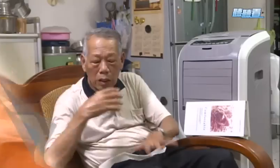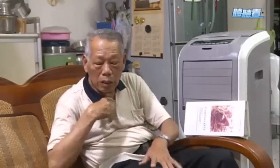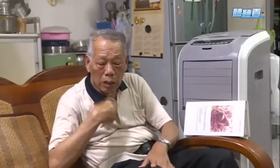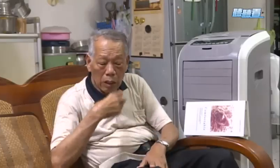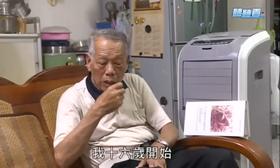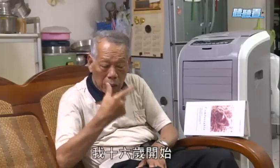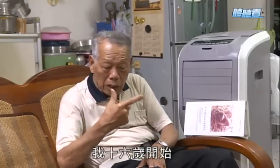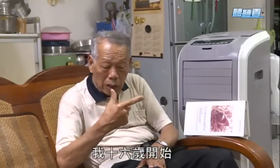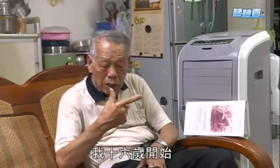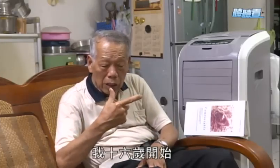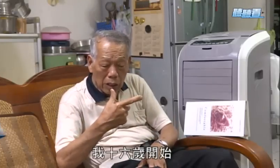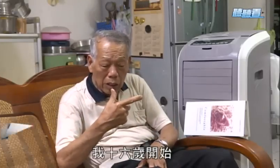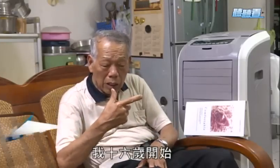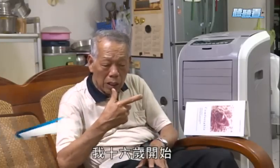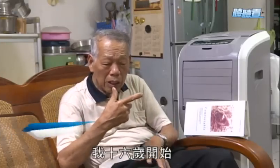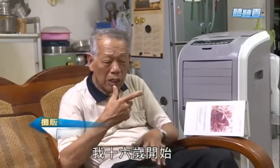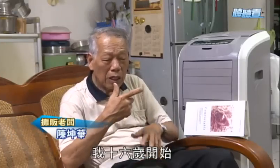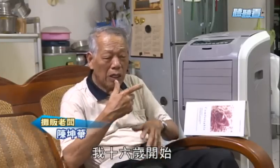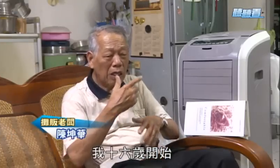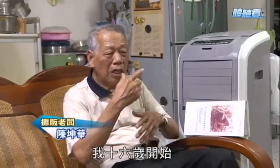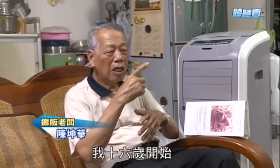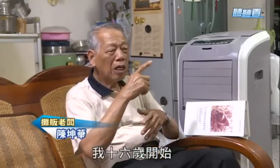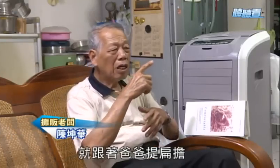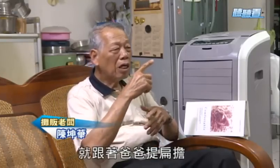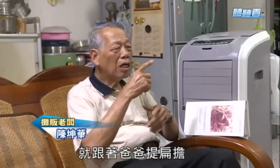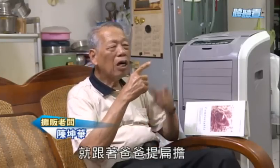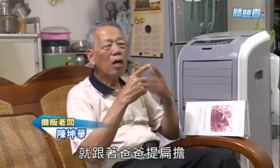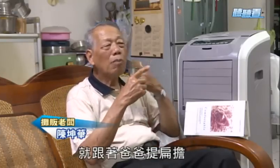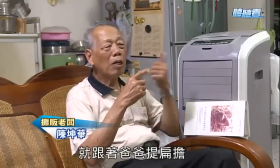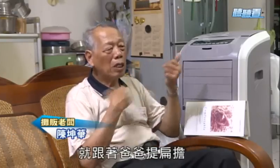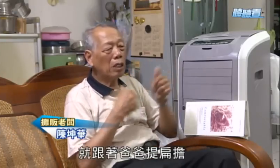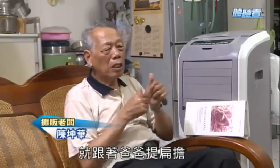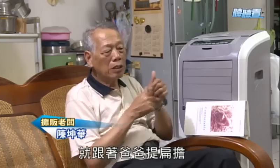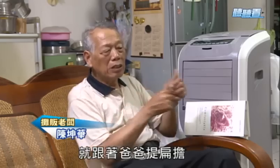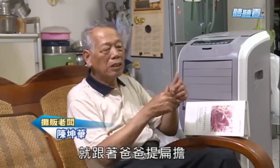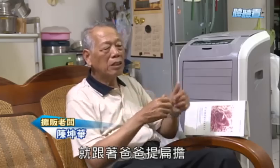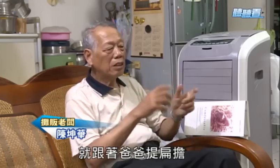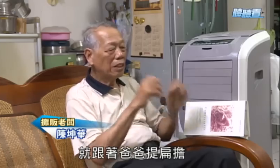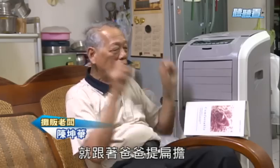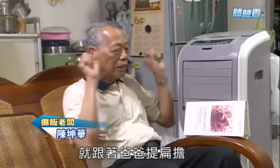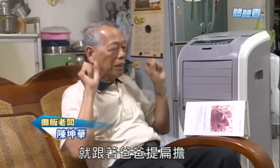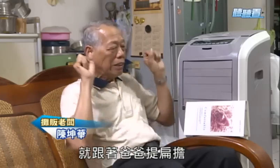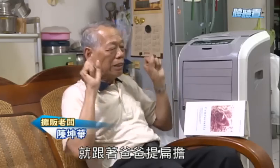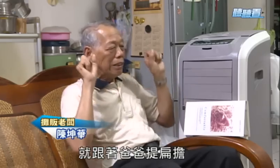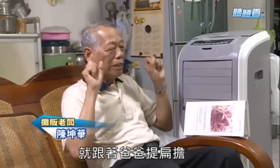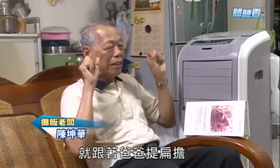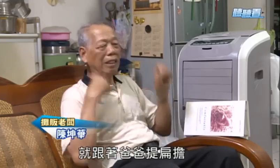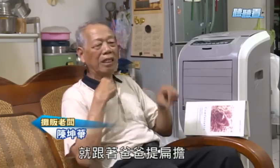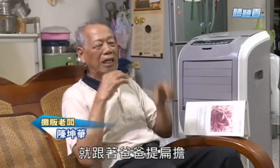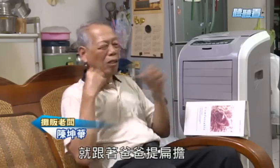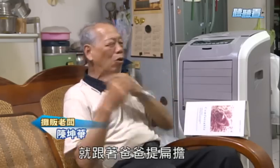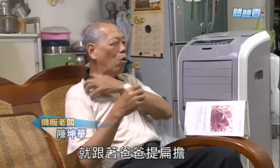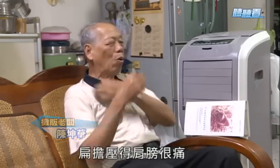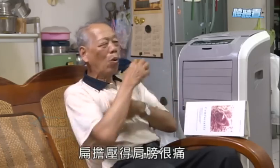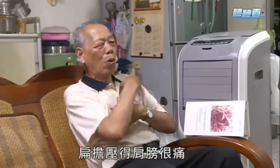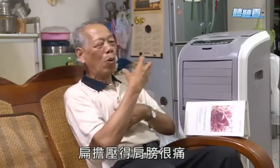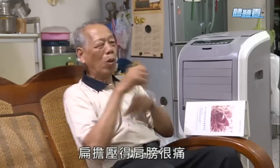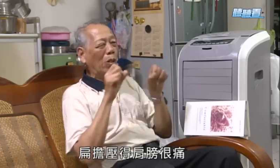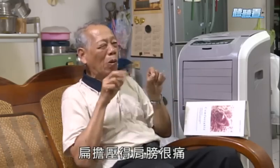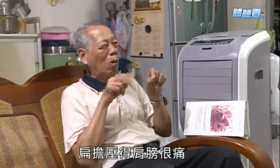了。我16岁开始啊，就跟着爸爸提扁担，扁担呐压得